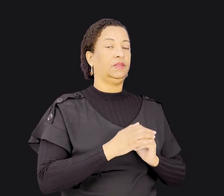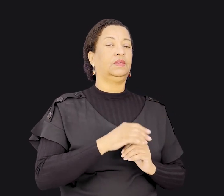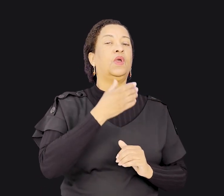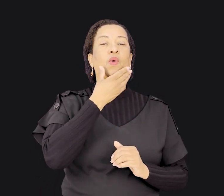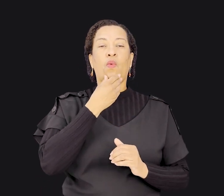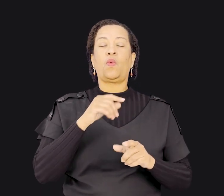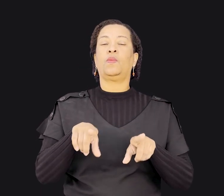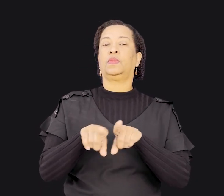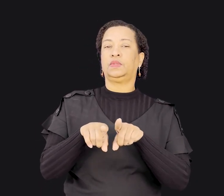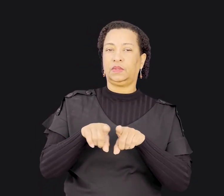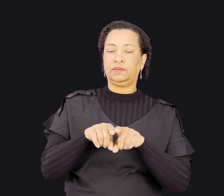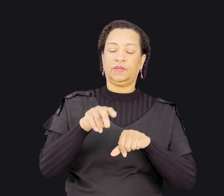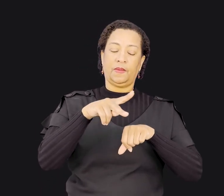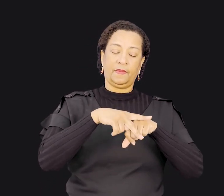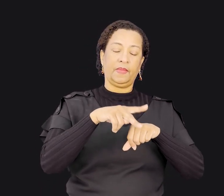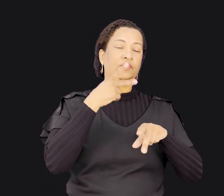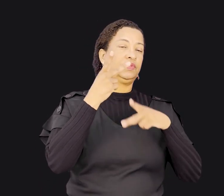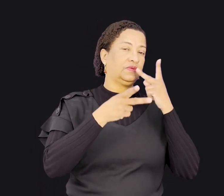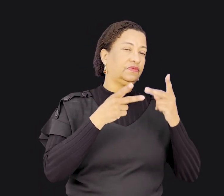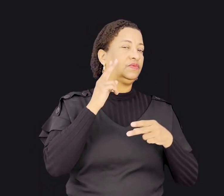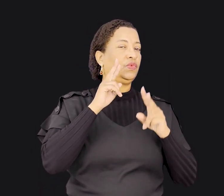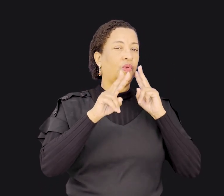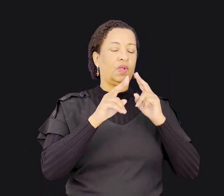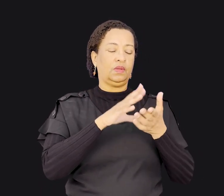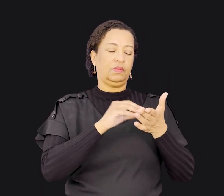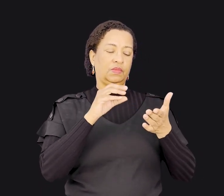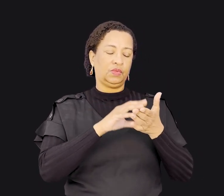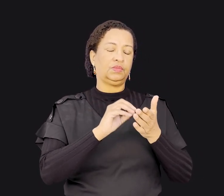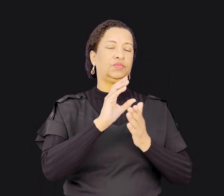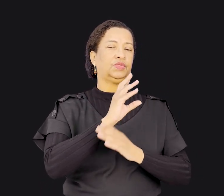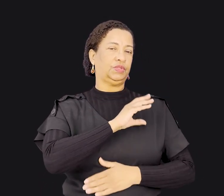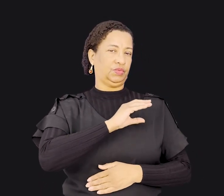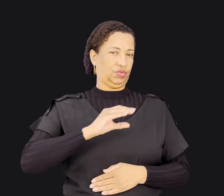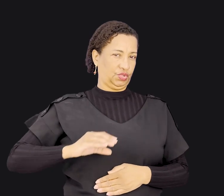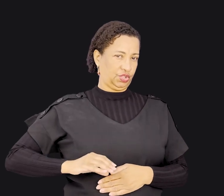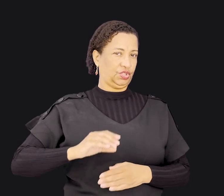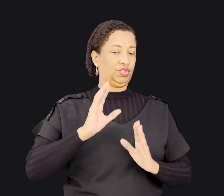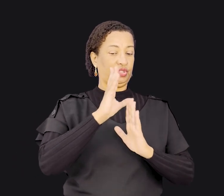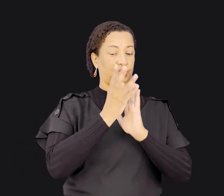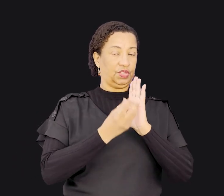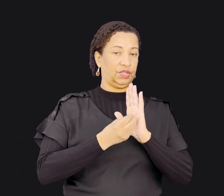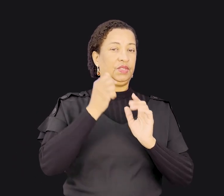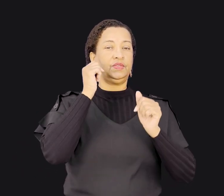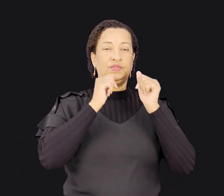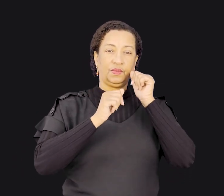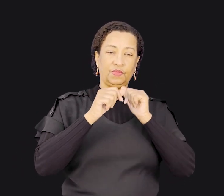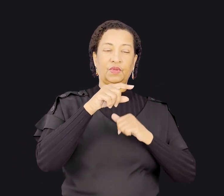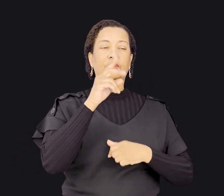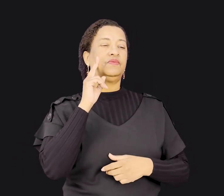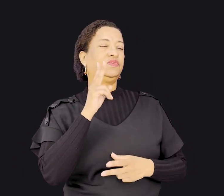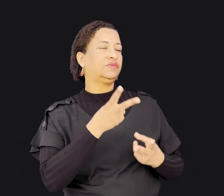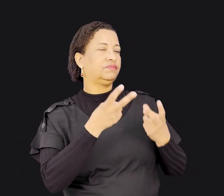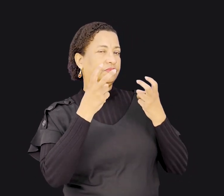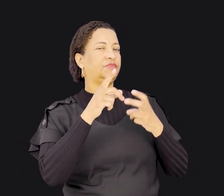Pedro está dizendo. Olhem para o modelo de Cristo e a igreja. Mulheres, vocês estão vendo? Vocês são a